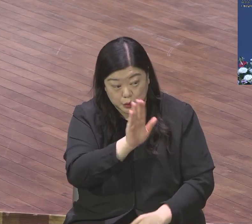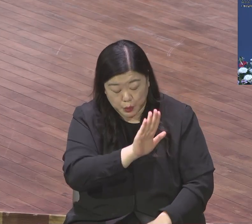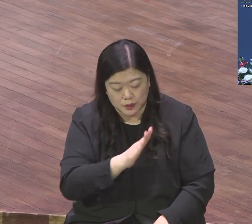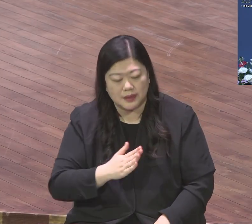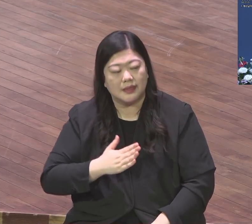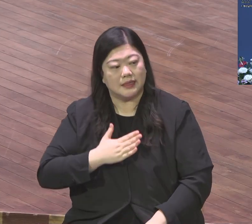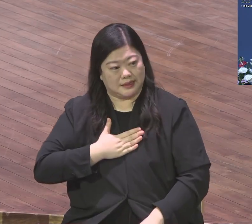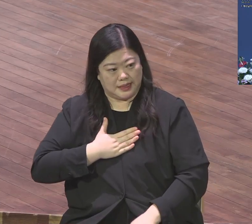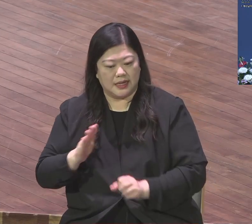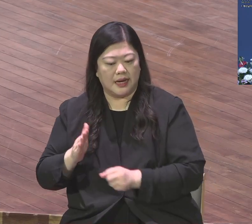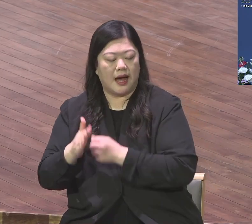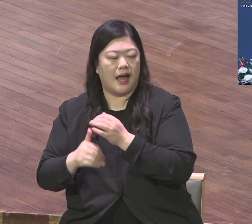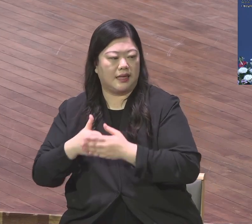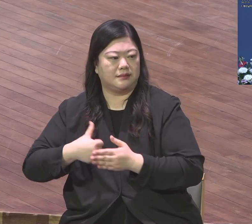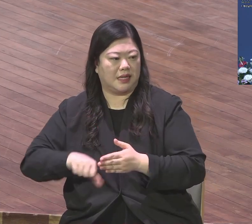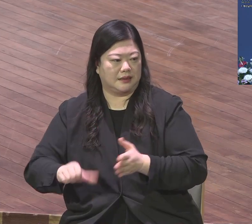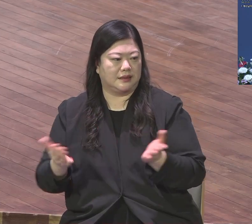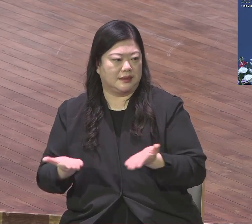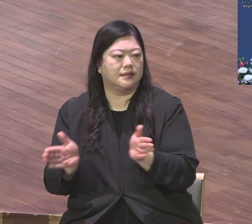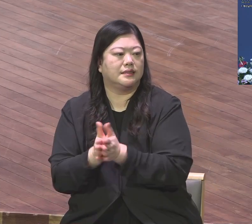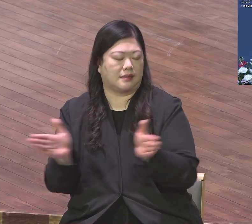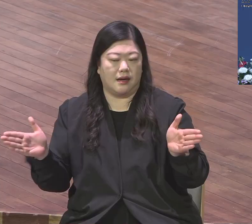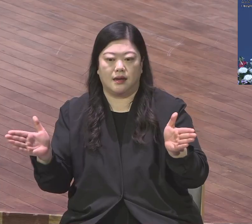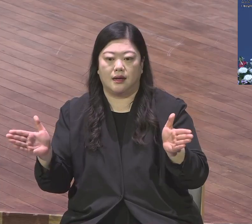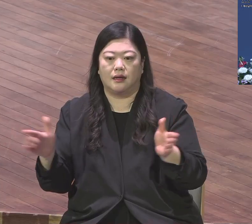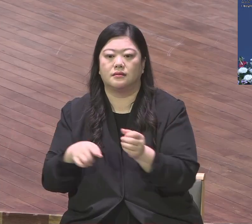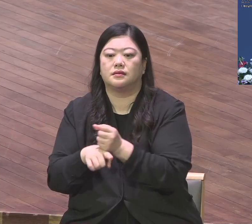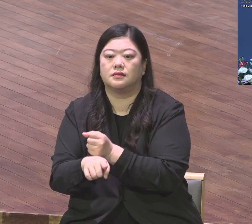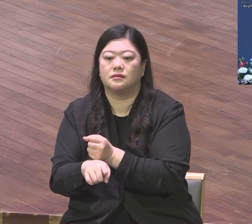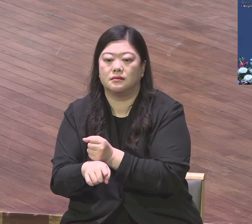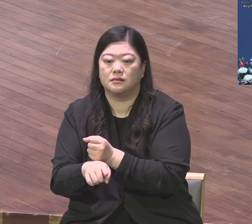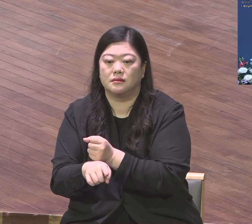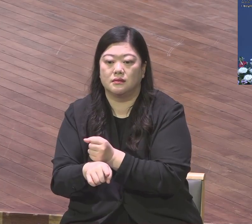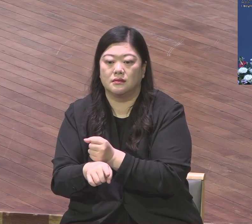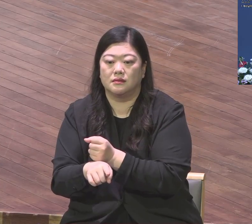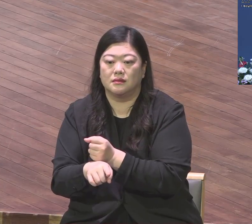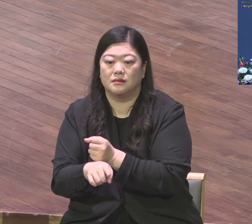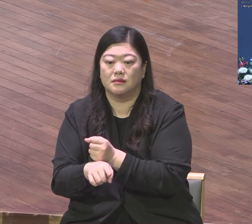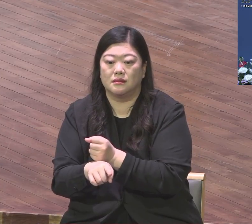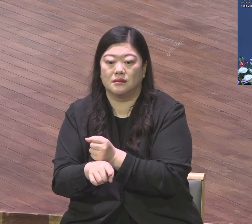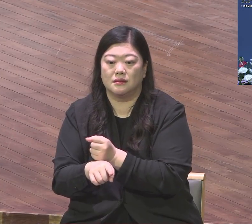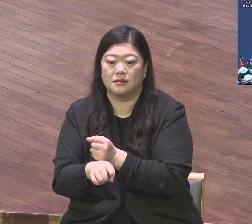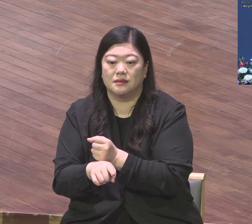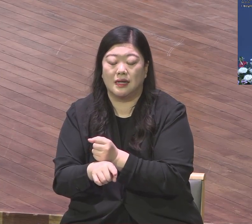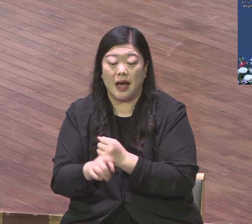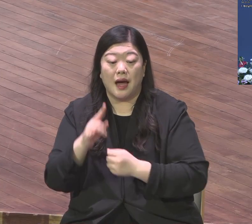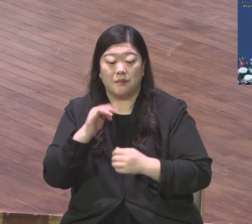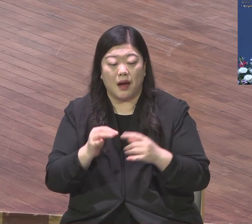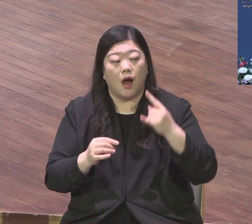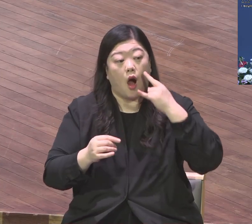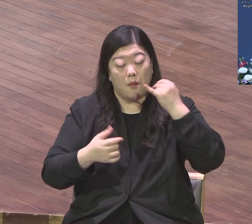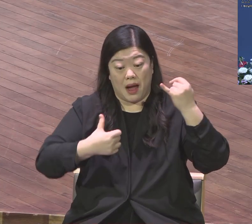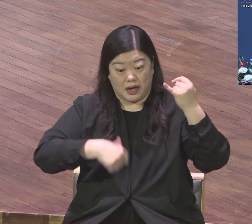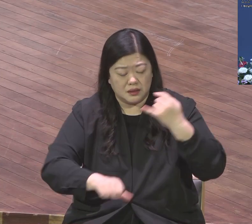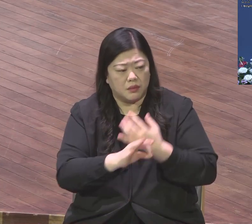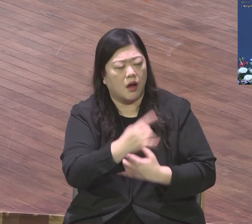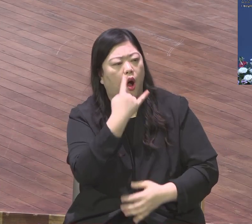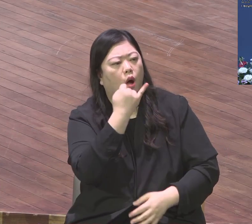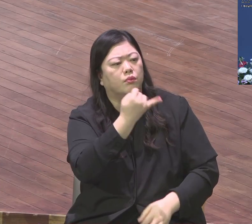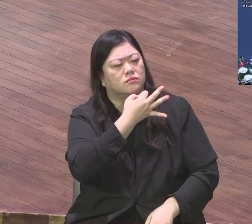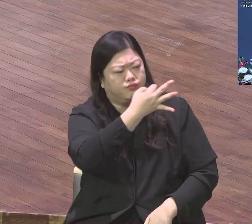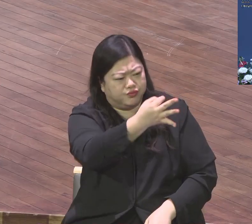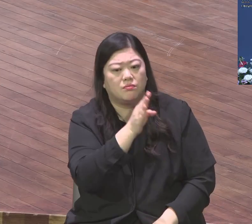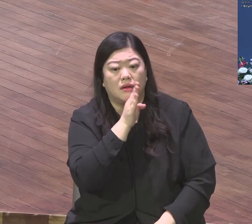완전 끝났다는 사인이에요. 이제는 말의 아들로서가 아니라